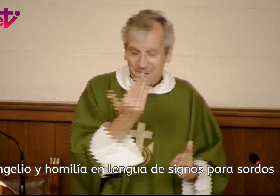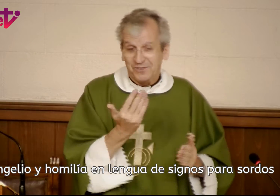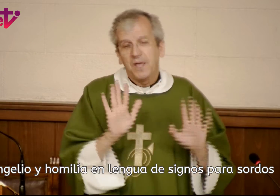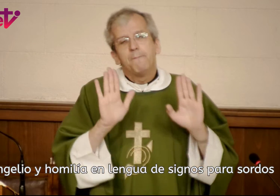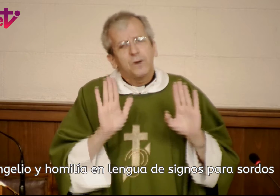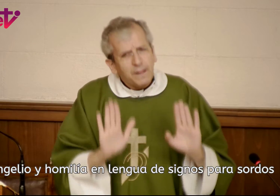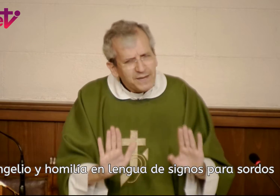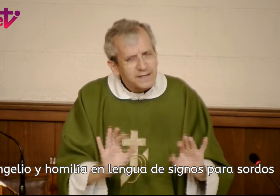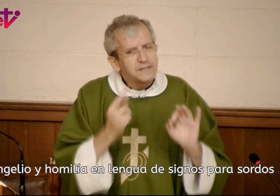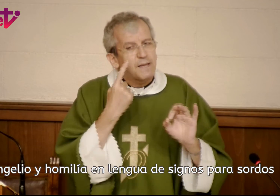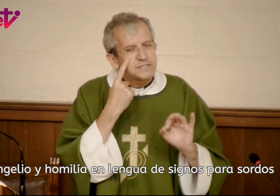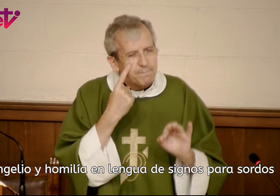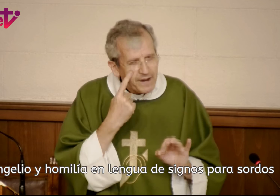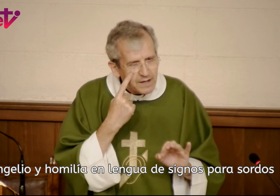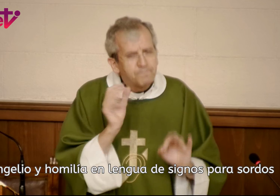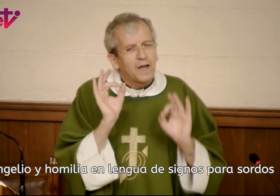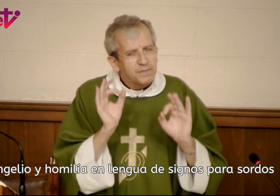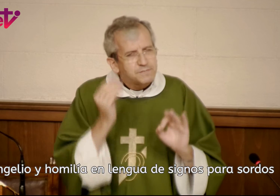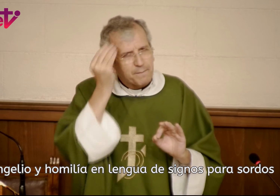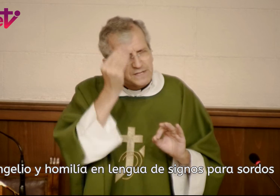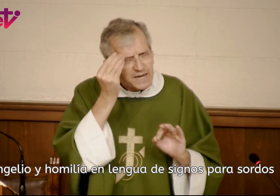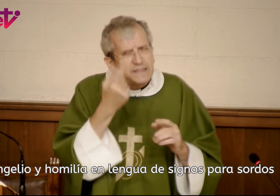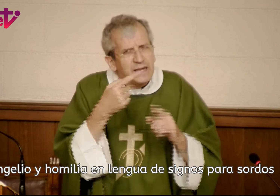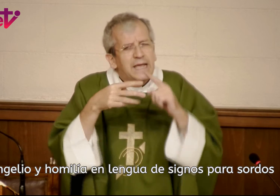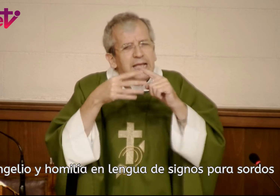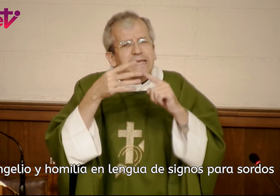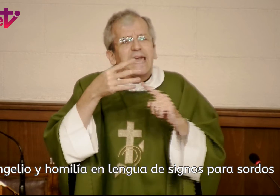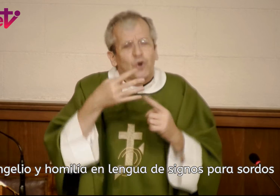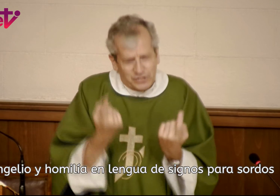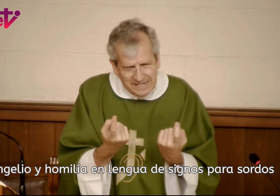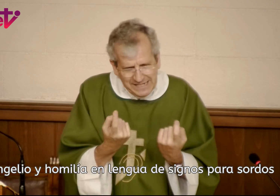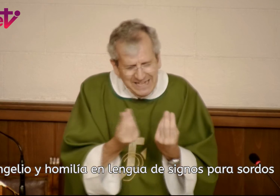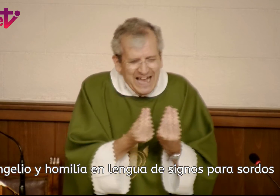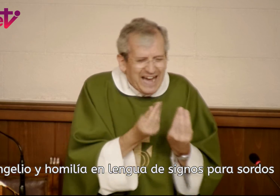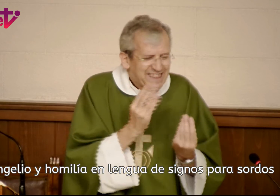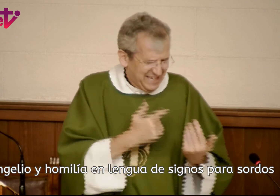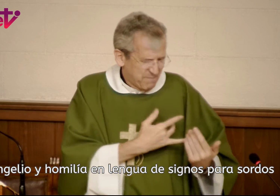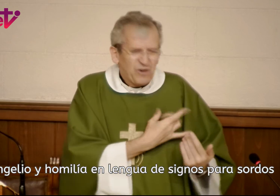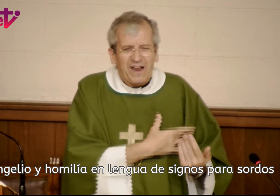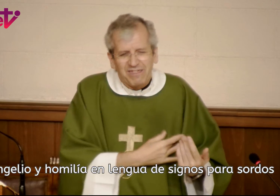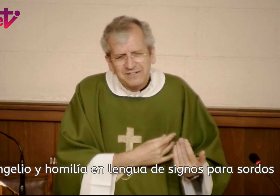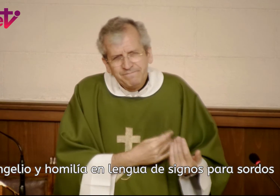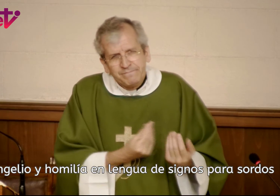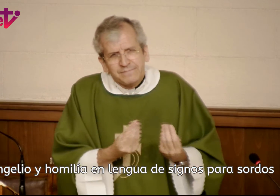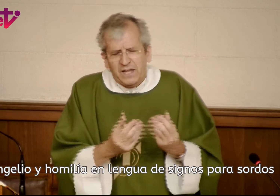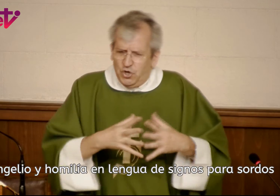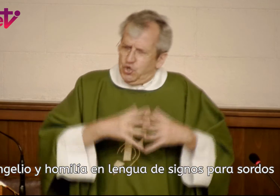rápidos. Pero también saber separar, a veces para pensar, es decir, qué cosas hacen que mi corazón... No